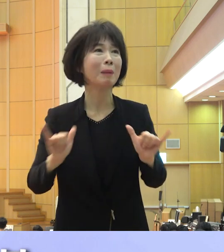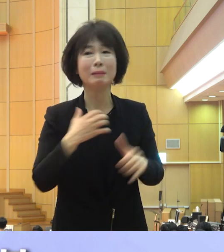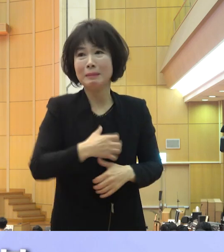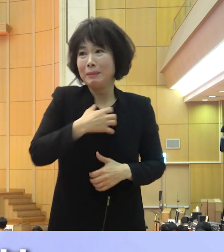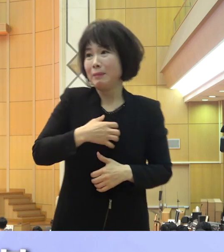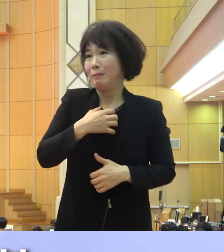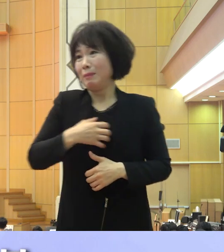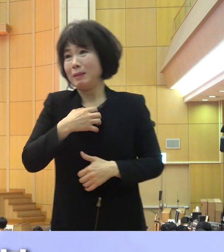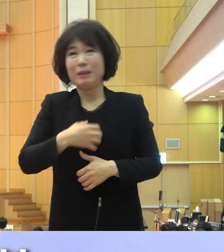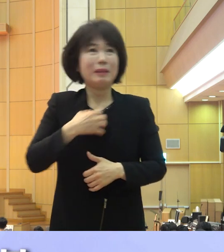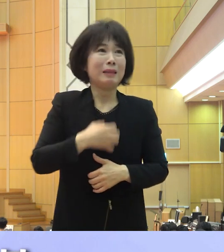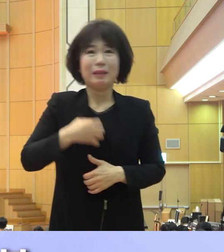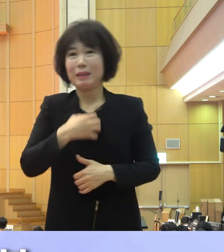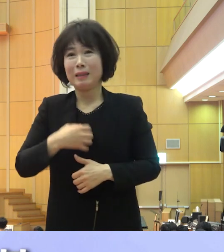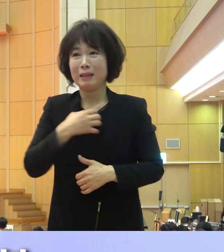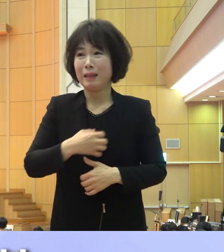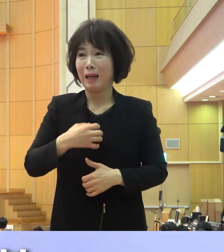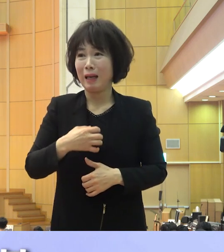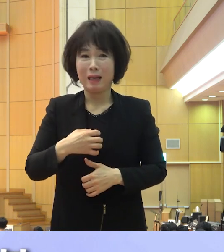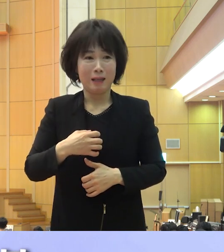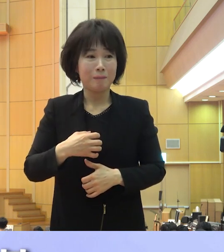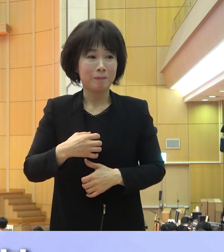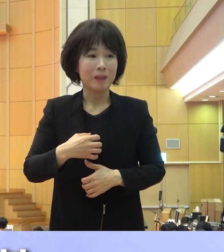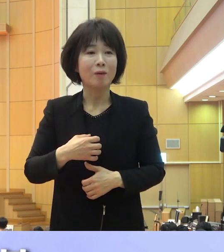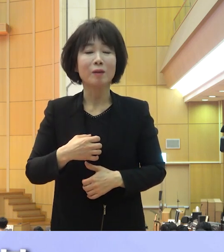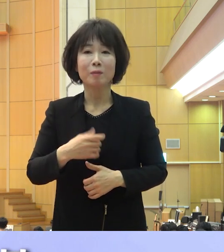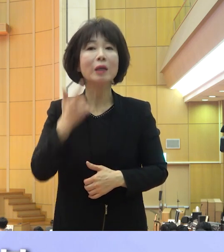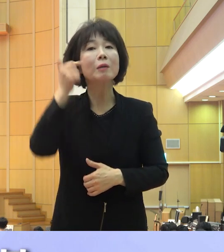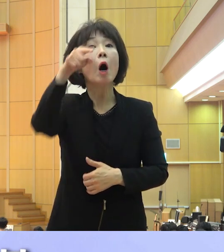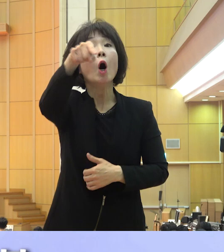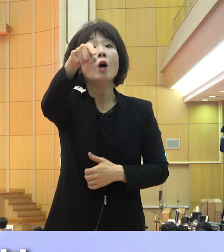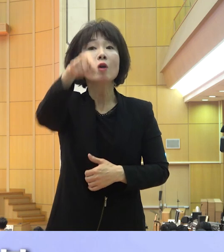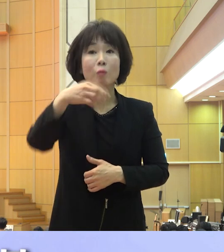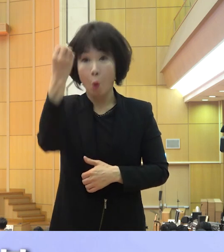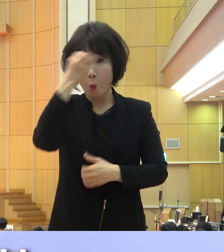불렀어요. 중학교 졸업장 붙여?